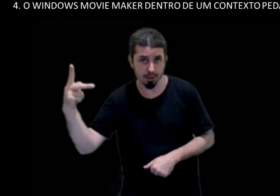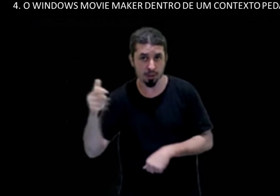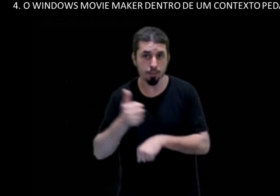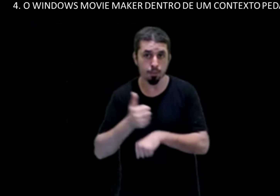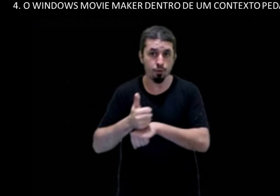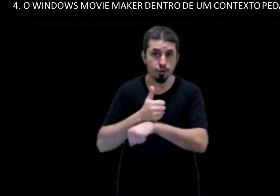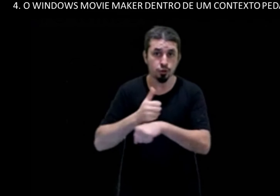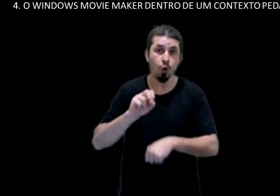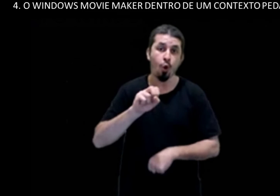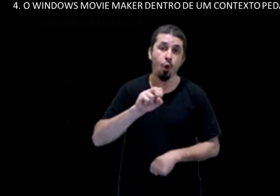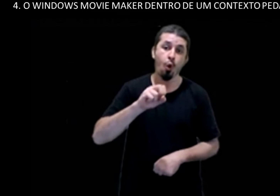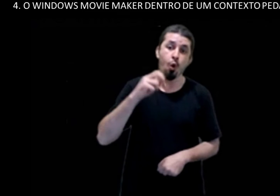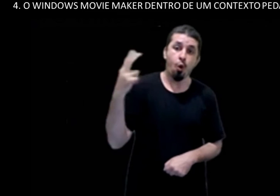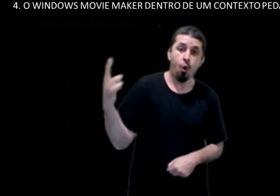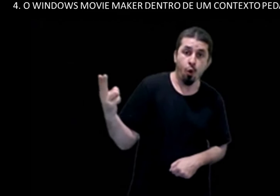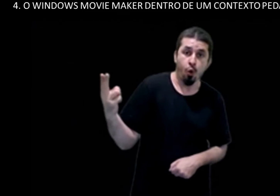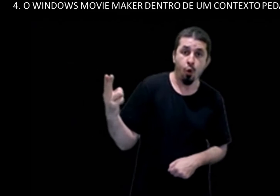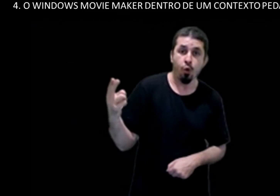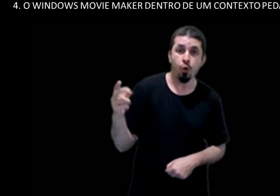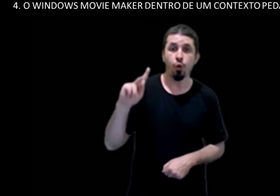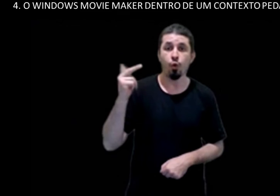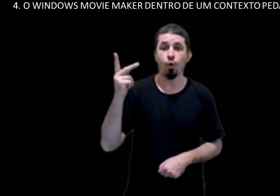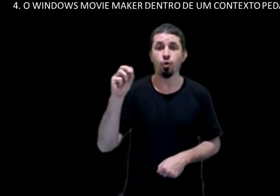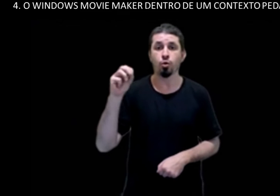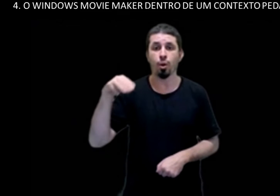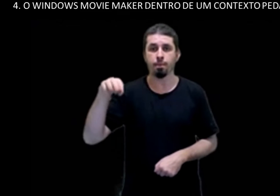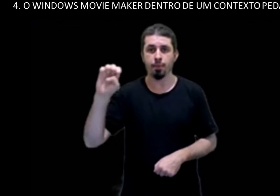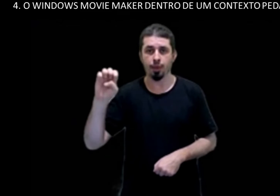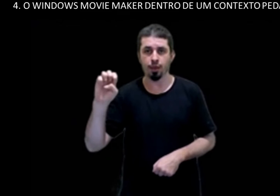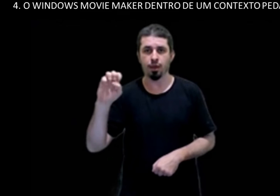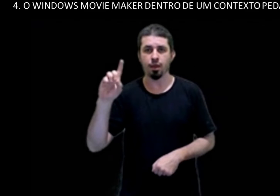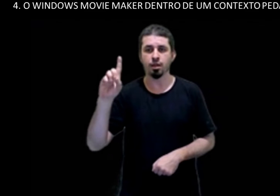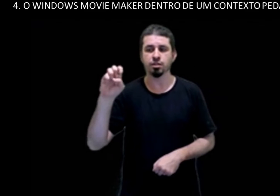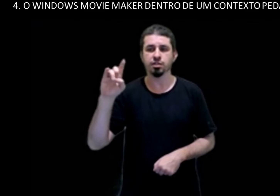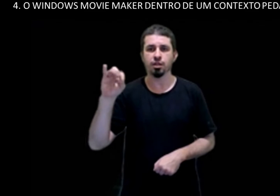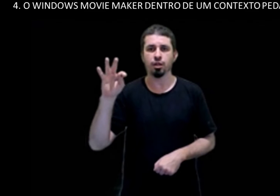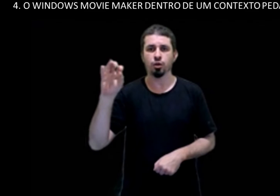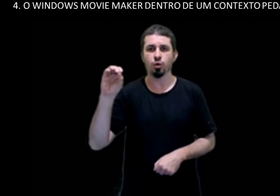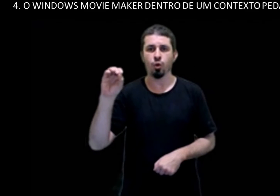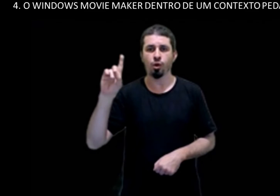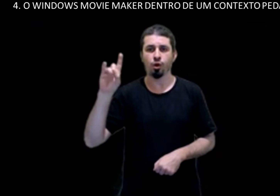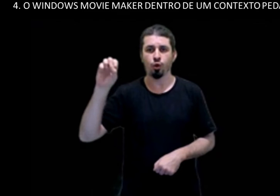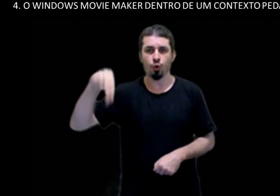ou Microsoft Windows XP Home Edition,